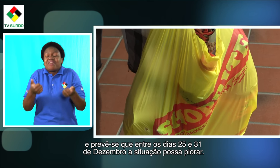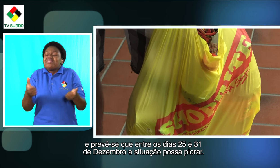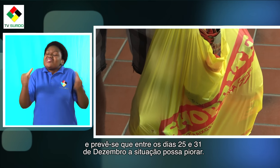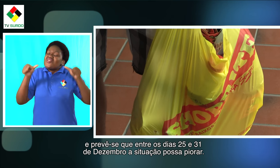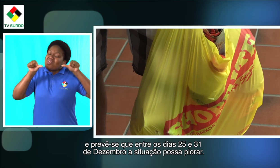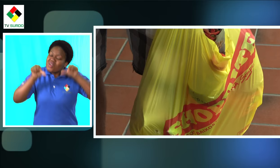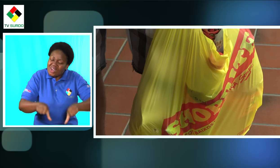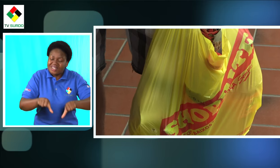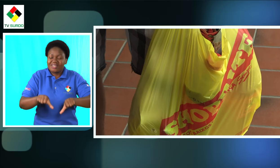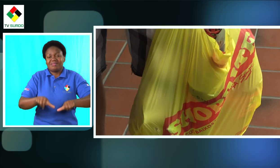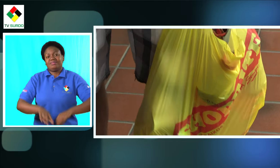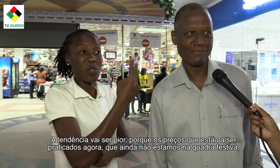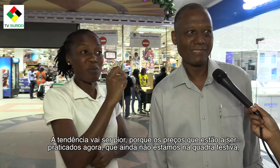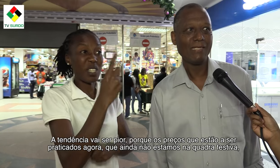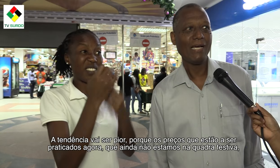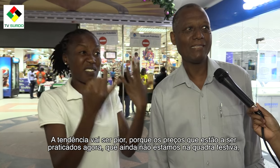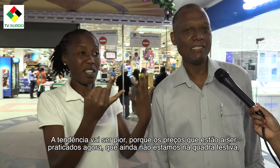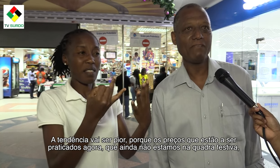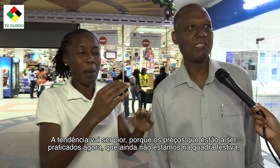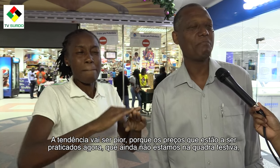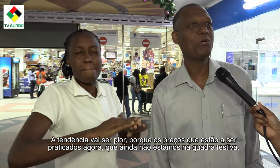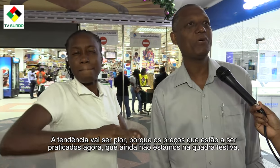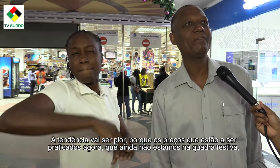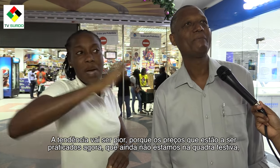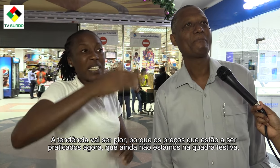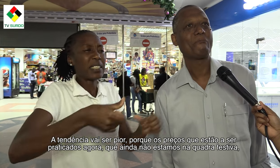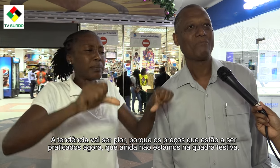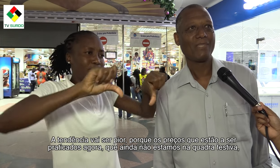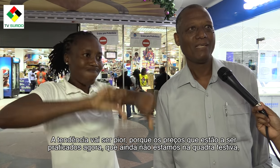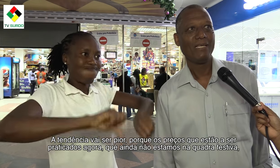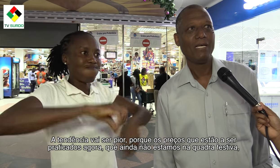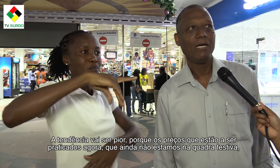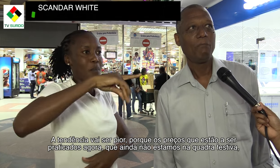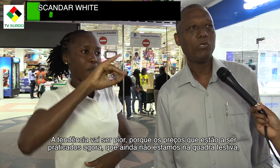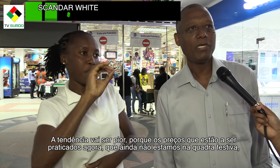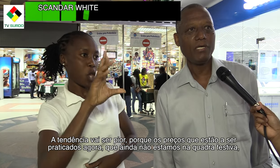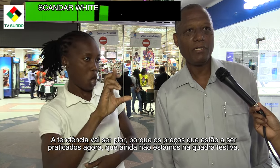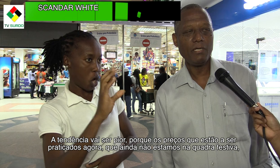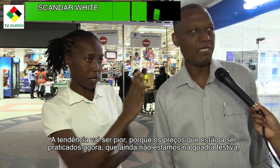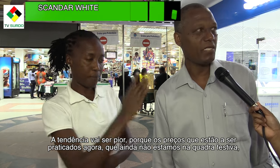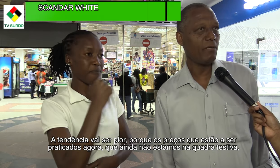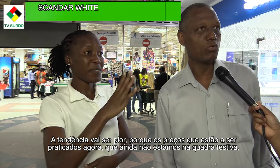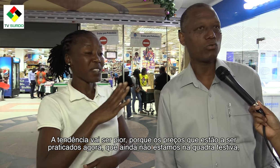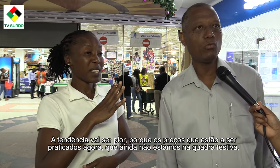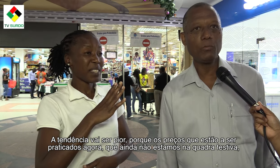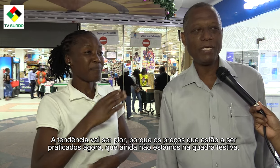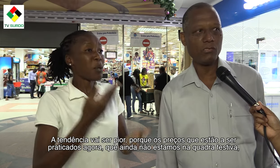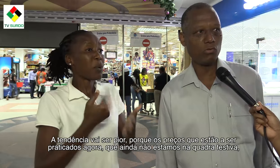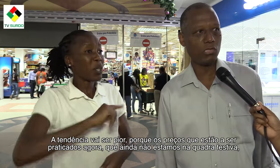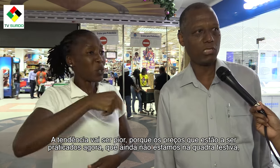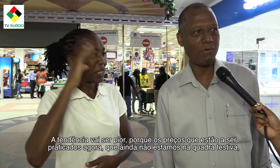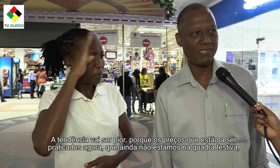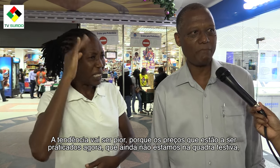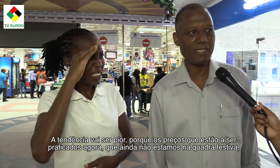a situação possa ser piora. A tendência vai ser pior porque imaginemos os